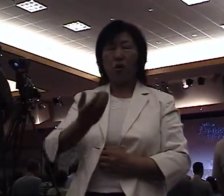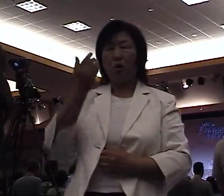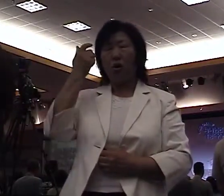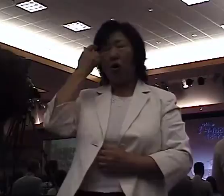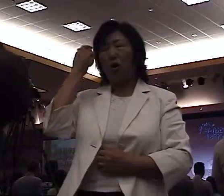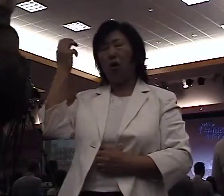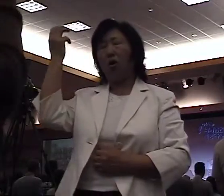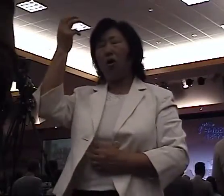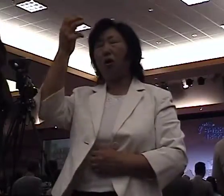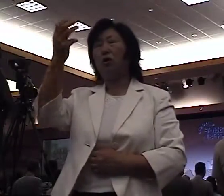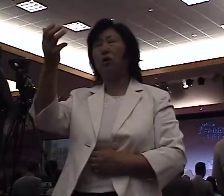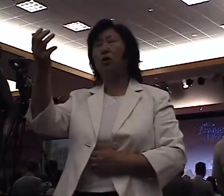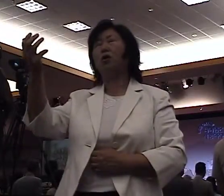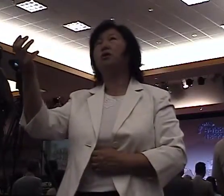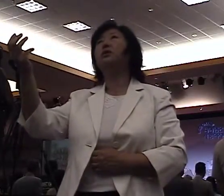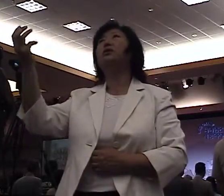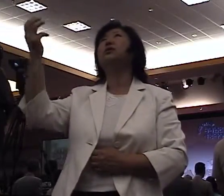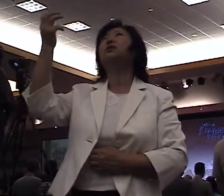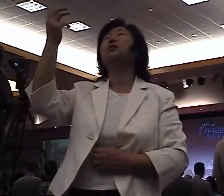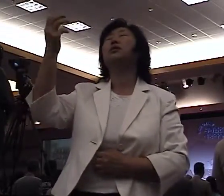살아계신